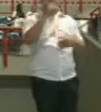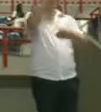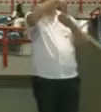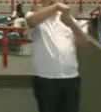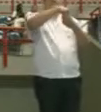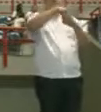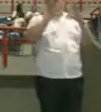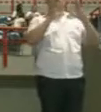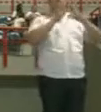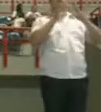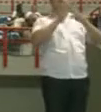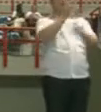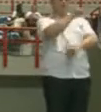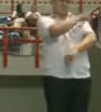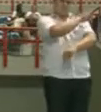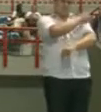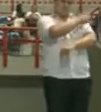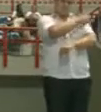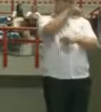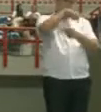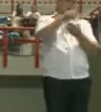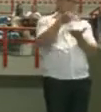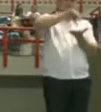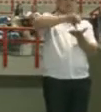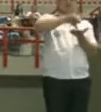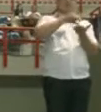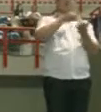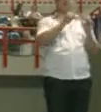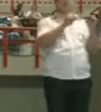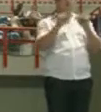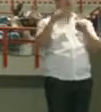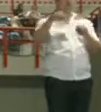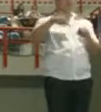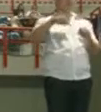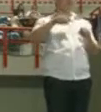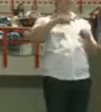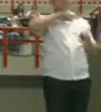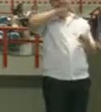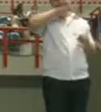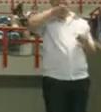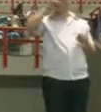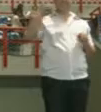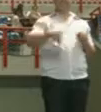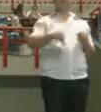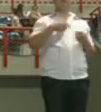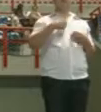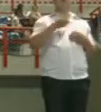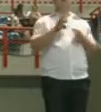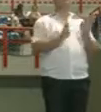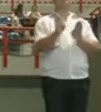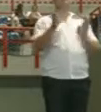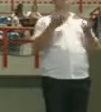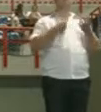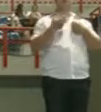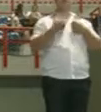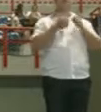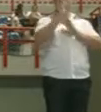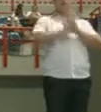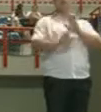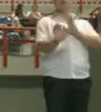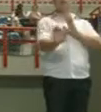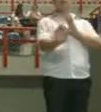Janeiro, que era a sede do poder, era ruim, eu não tinha acesso a todos os benefícios sociais,